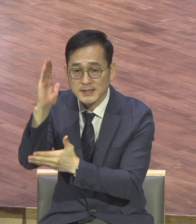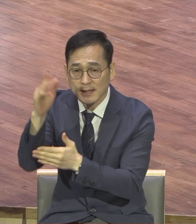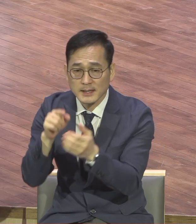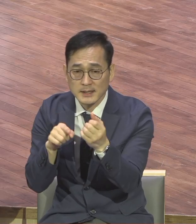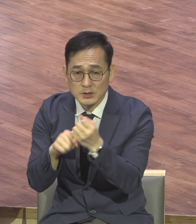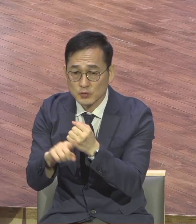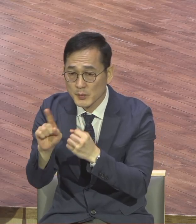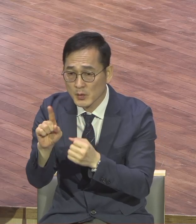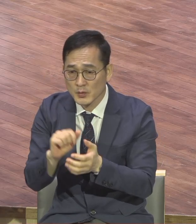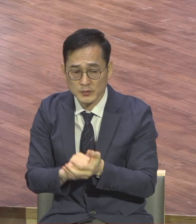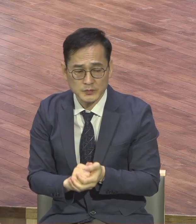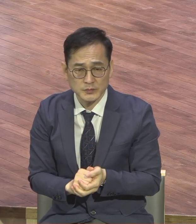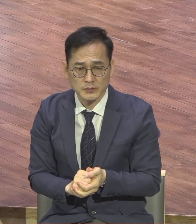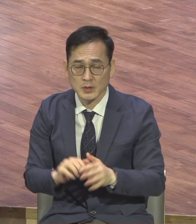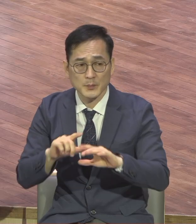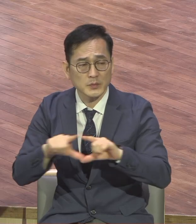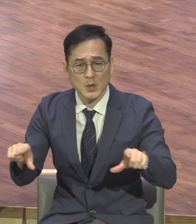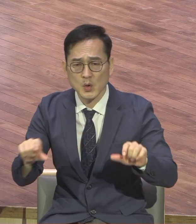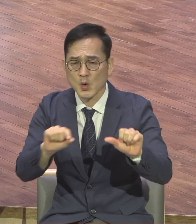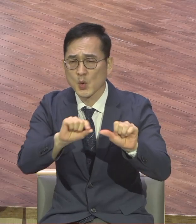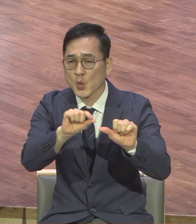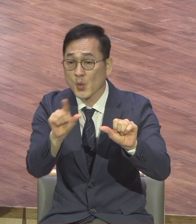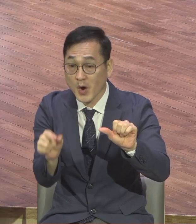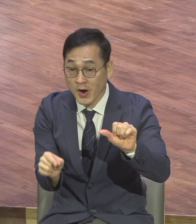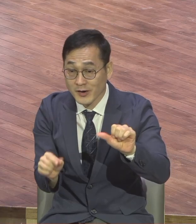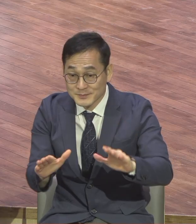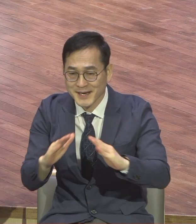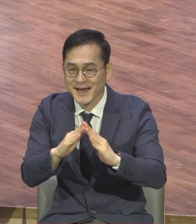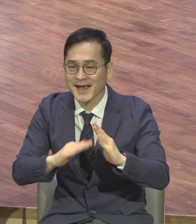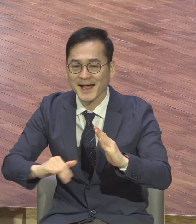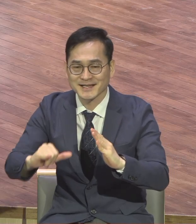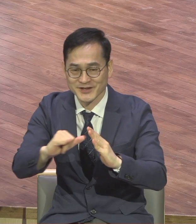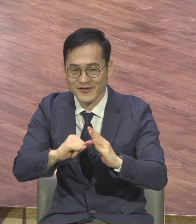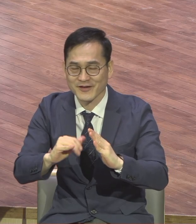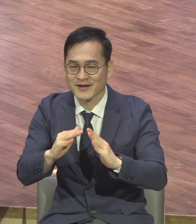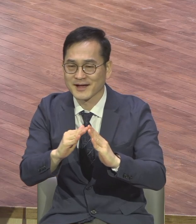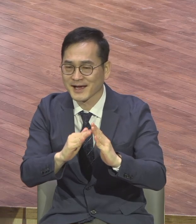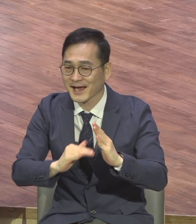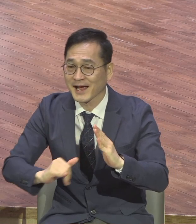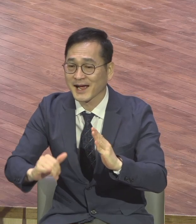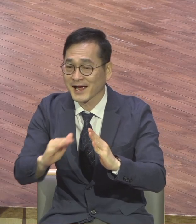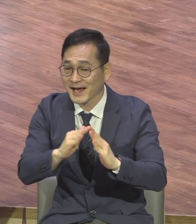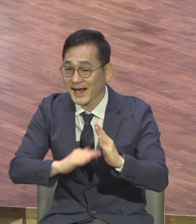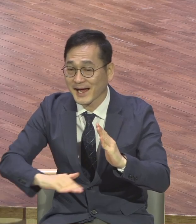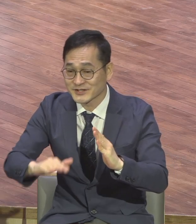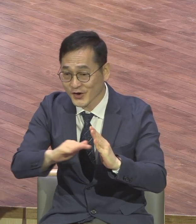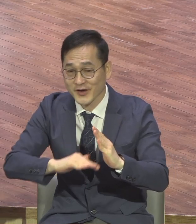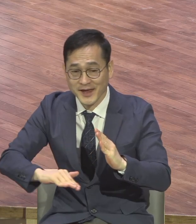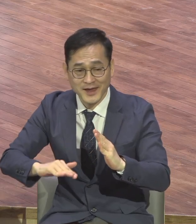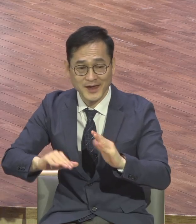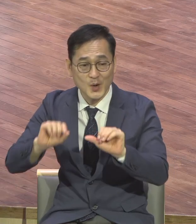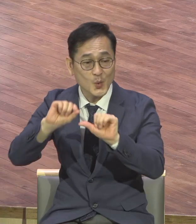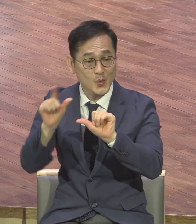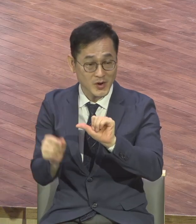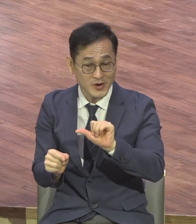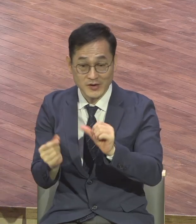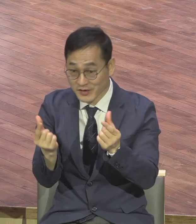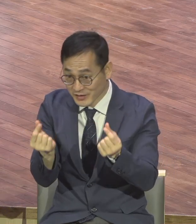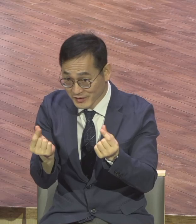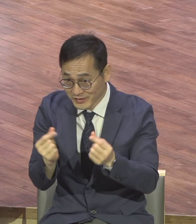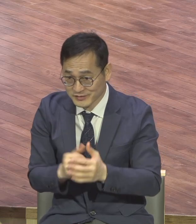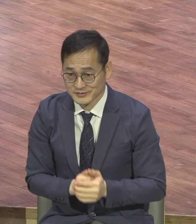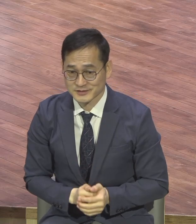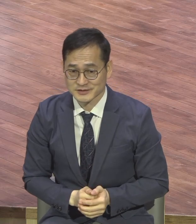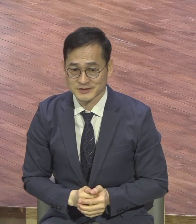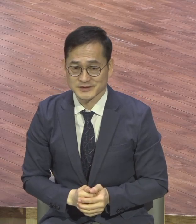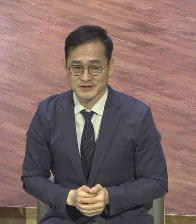보통 해 같으면 이 가정에 대해서 메시지를 하잖아요. 가정이 다르기 때문에 이번 주간에는 부부 또